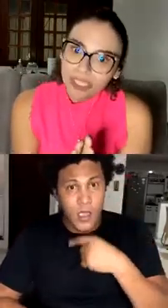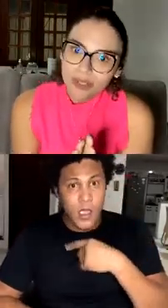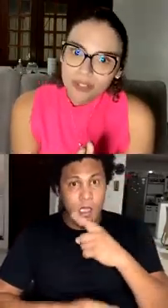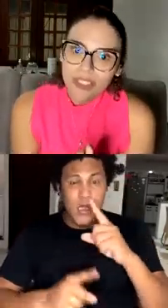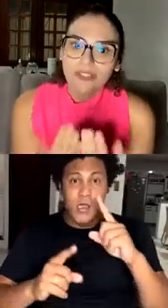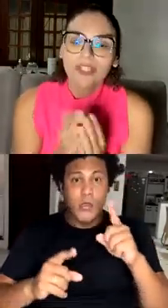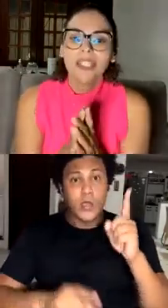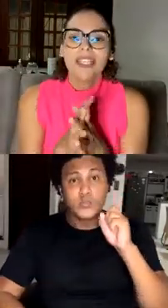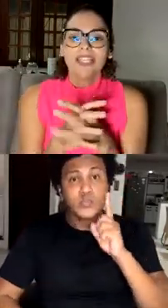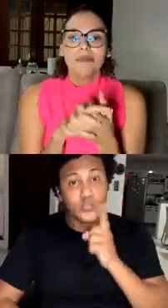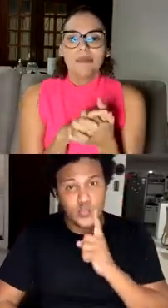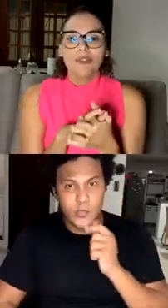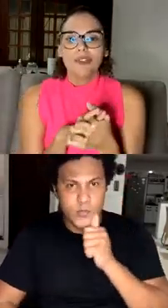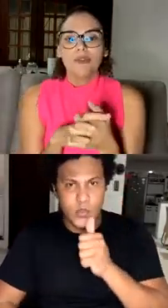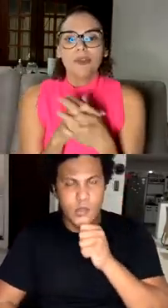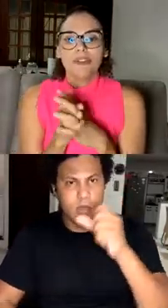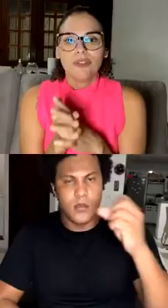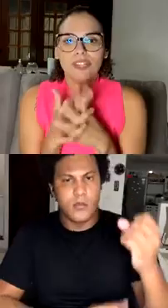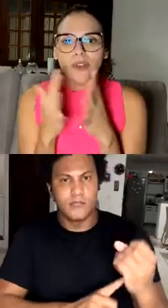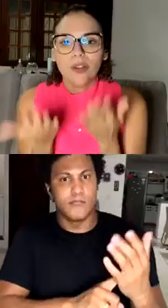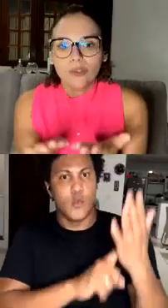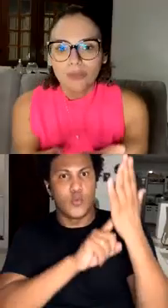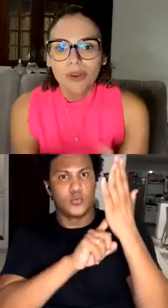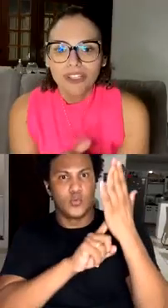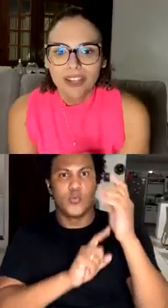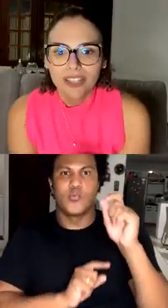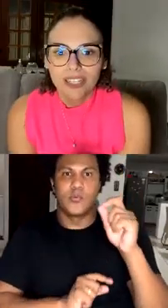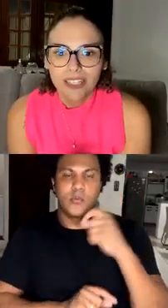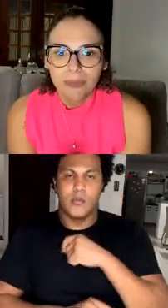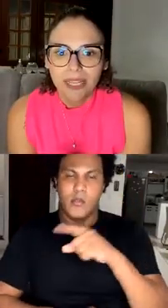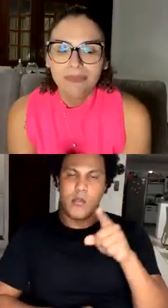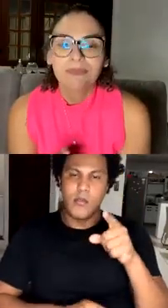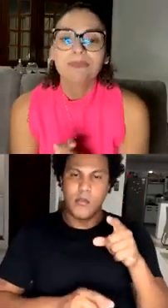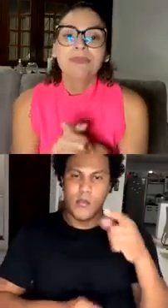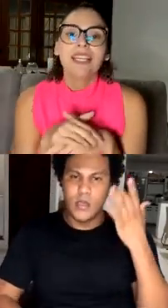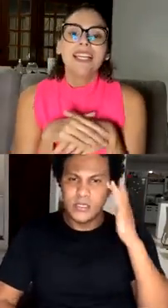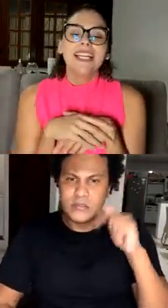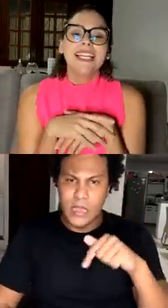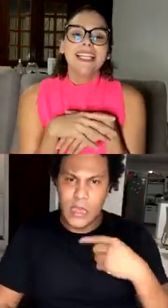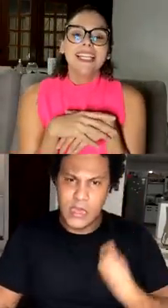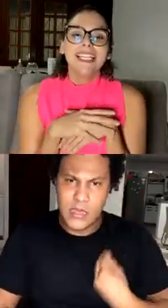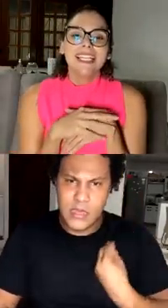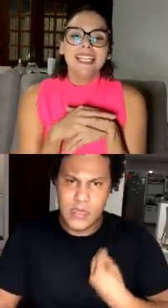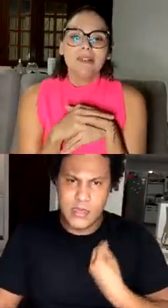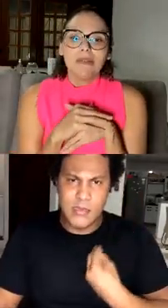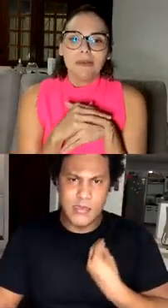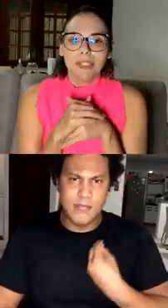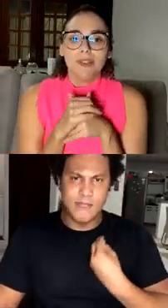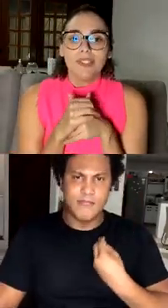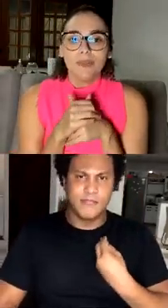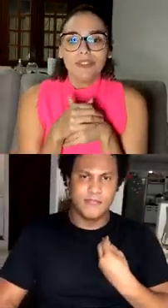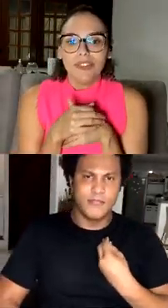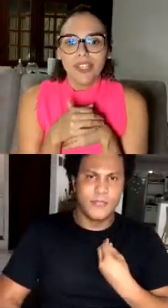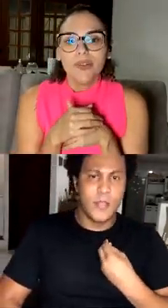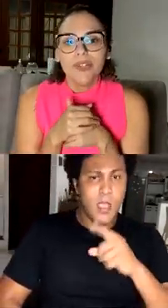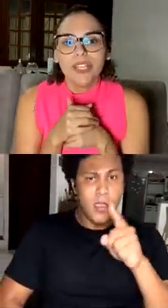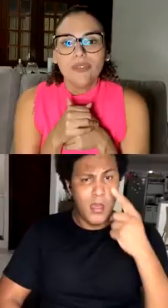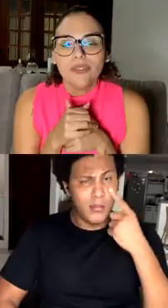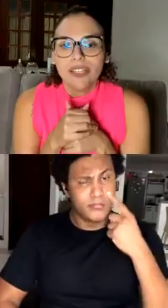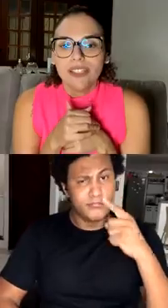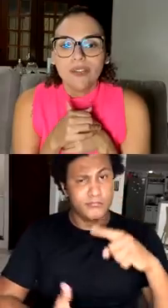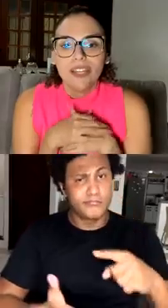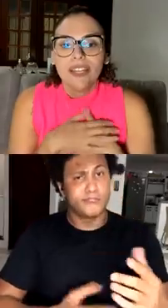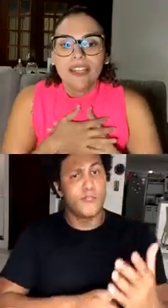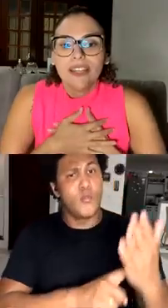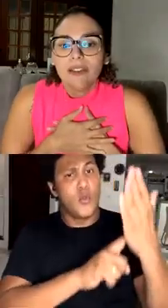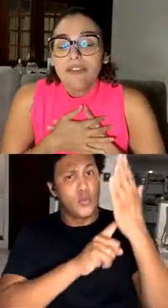surda, inclusive, me mostrou um perfil seu, aluno, eu acho que ela está aqui também. E aí ela me apresentou o seu perfil e eu fui